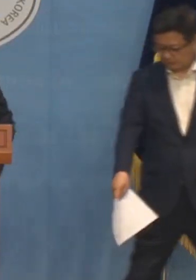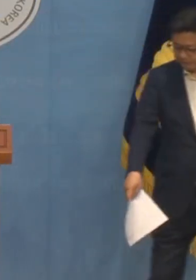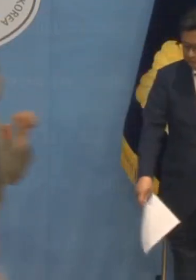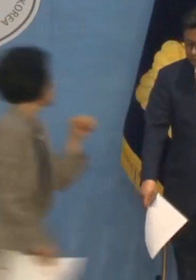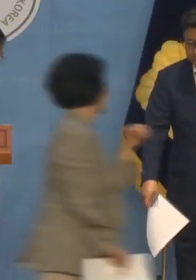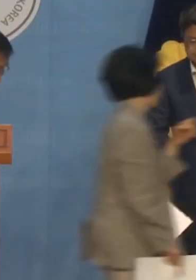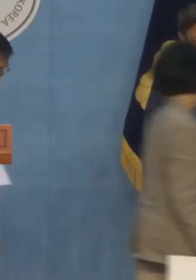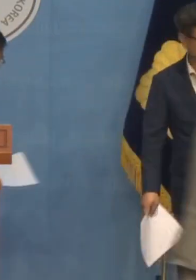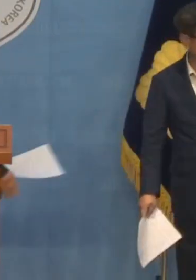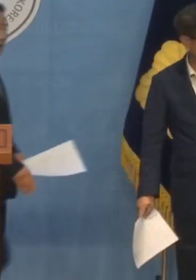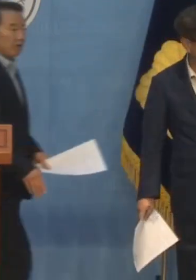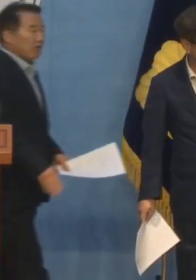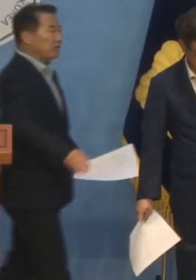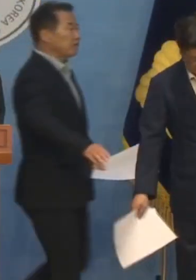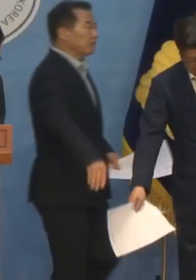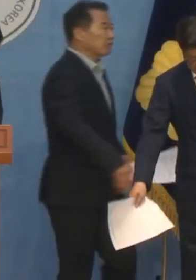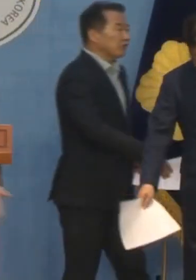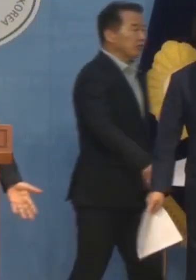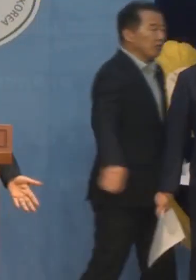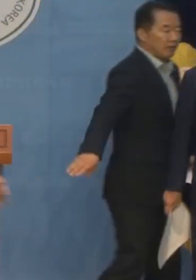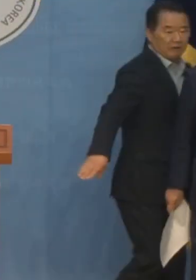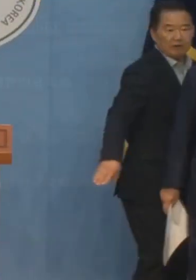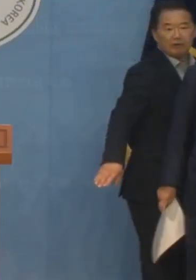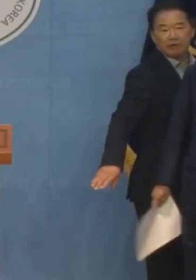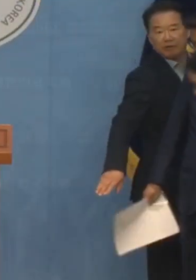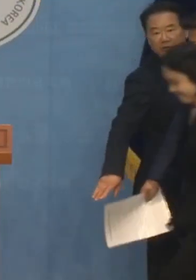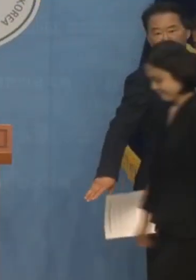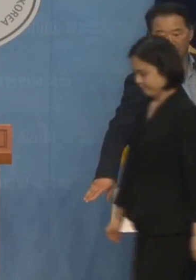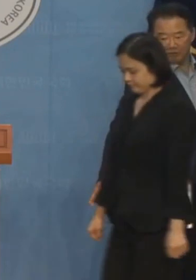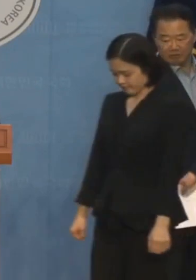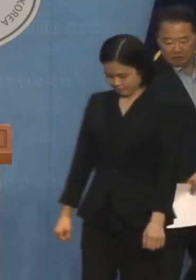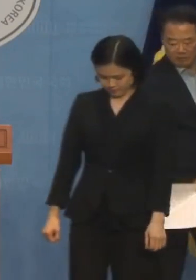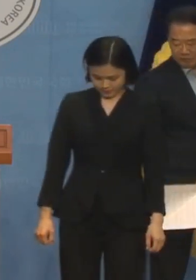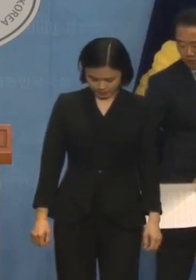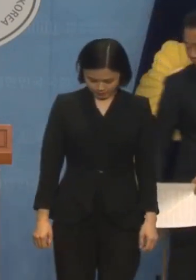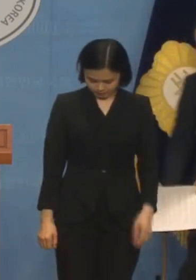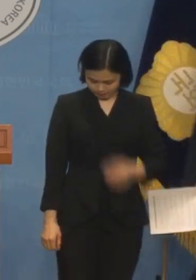예, 네, 안녕하세요. 예.